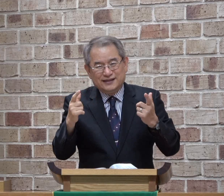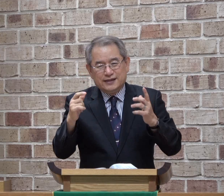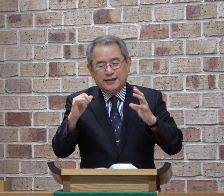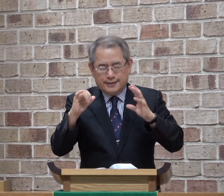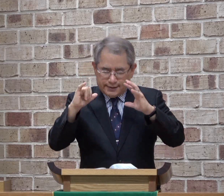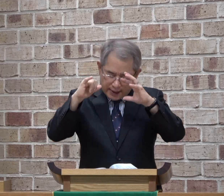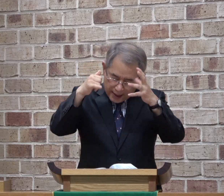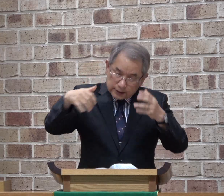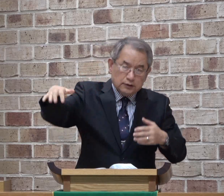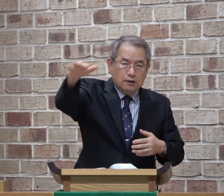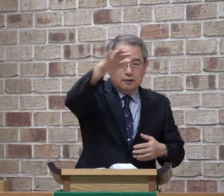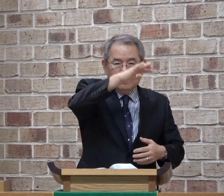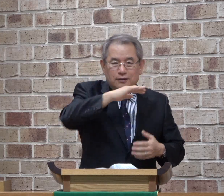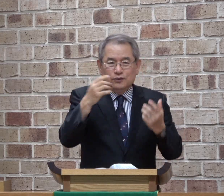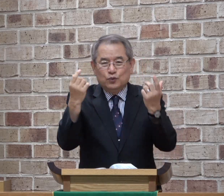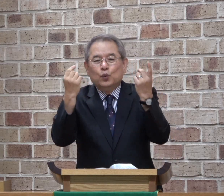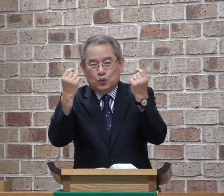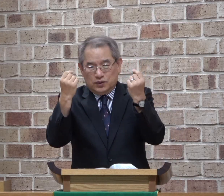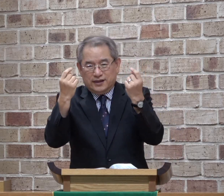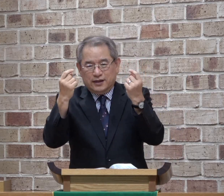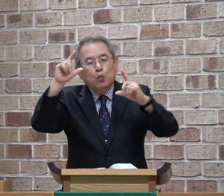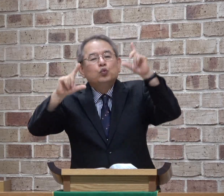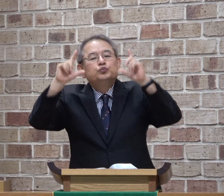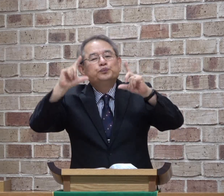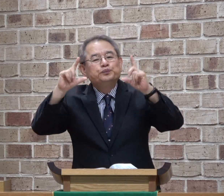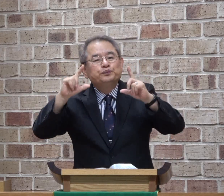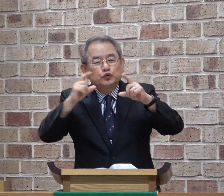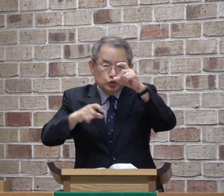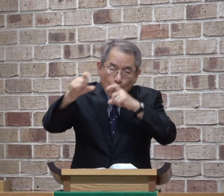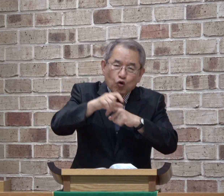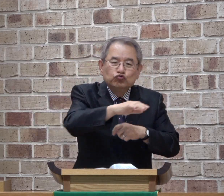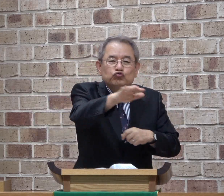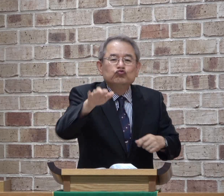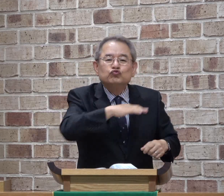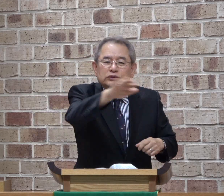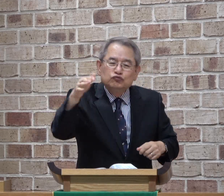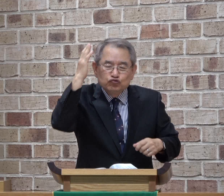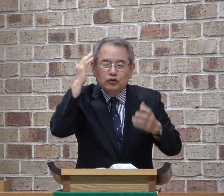미국만 그런 것이 아닙니다. 지금 전 세계가 그런 모습 가운데 있습니다.